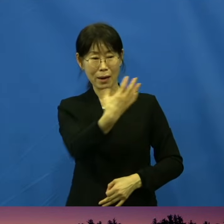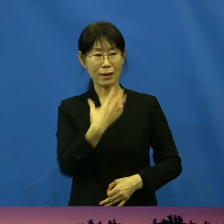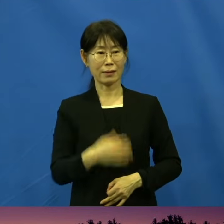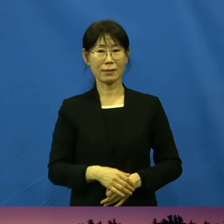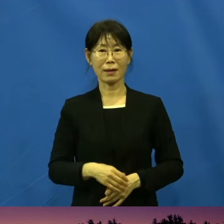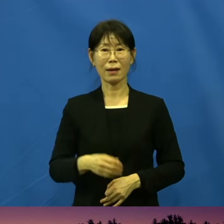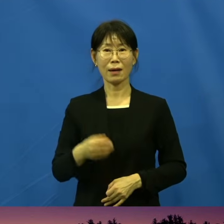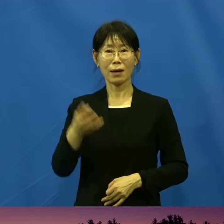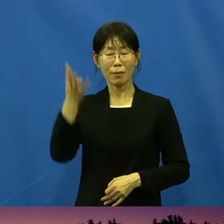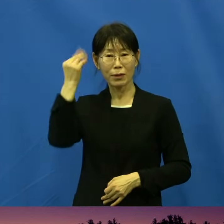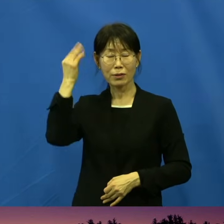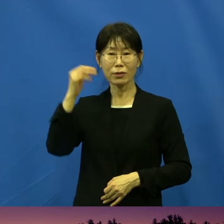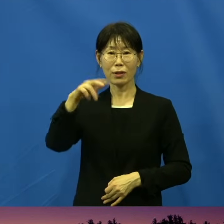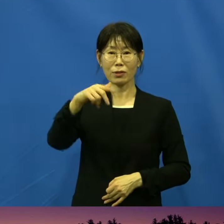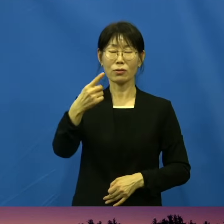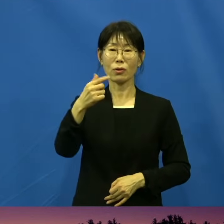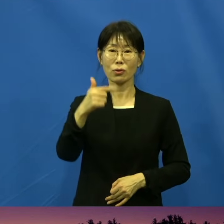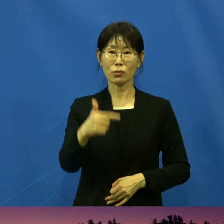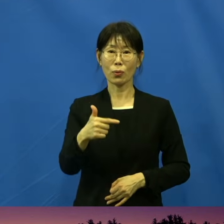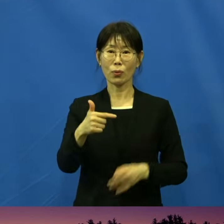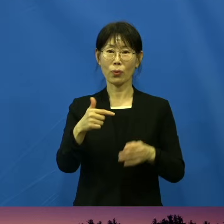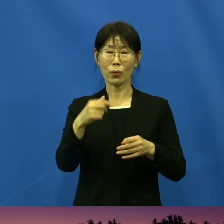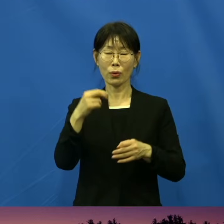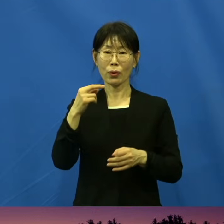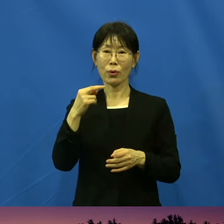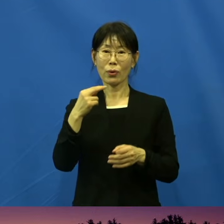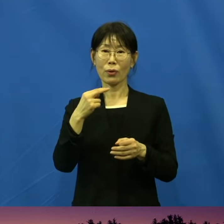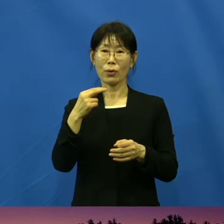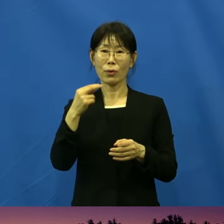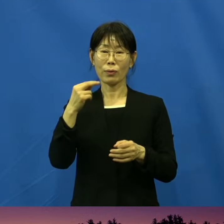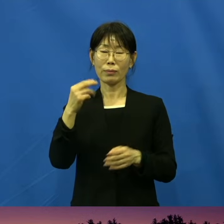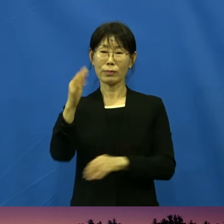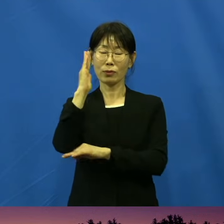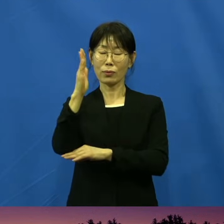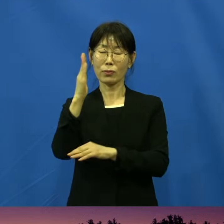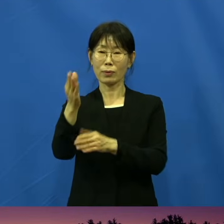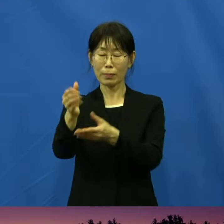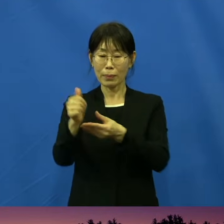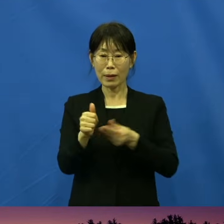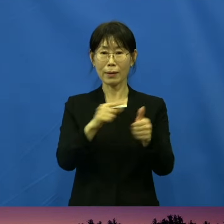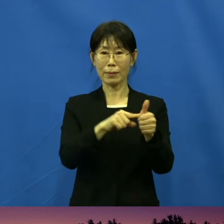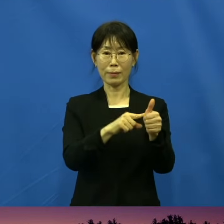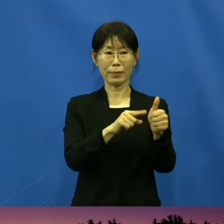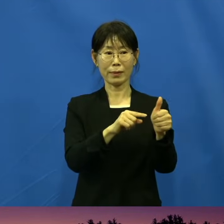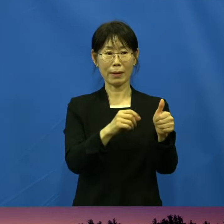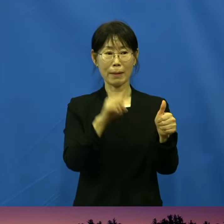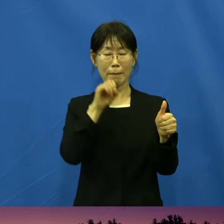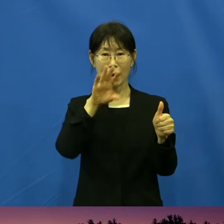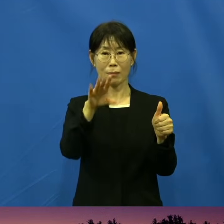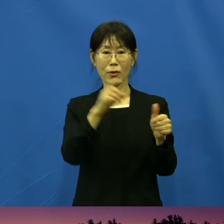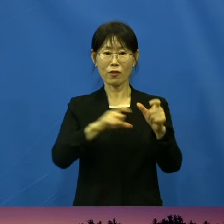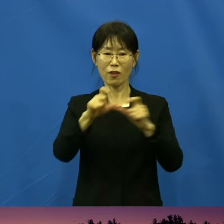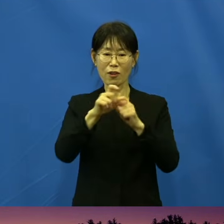존 코 교수님이 와서 설교했을 때 이 말을 아주 중요한 메시지를 했어요. 더 열심히 기도하라고.